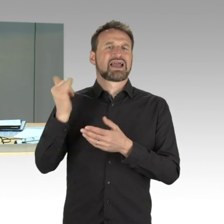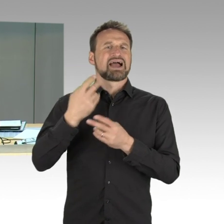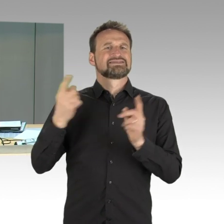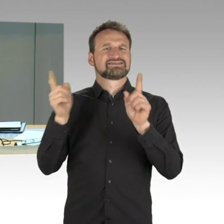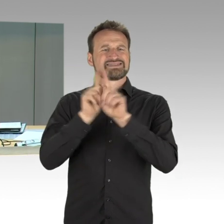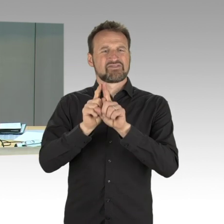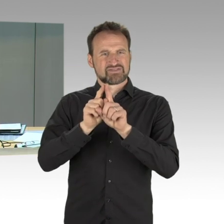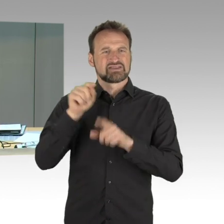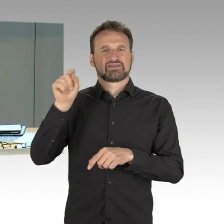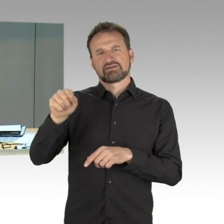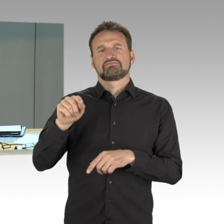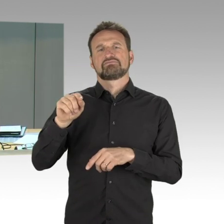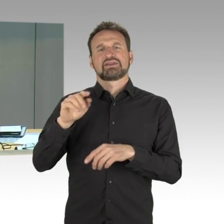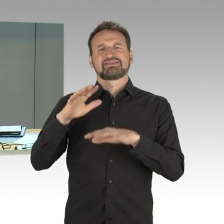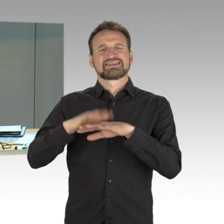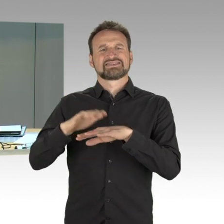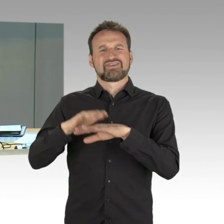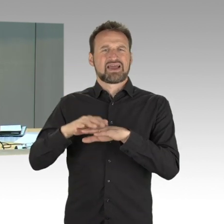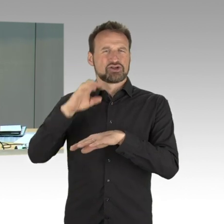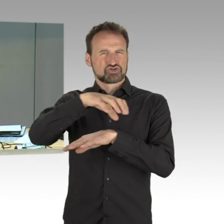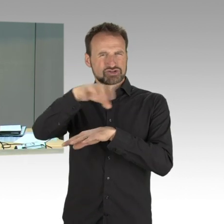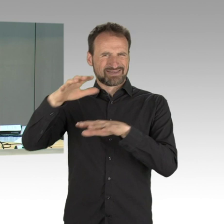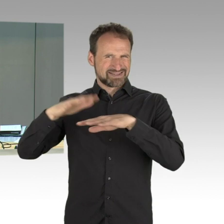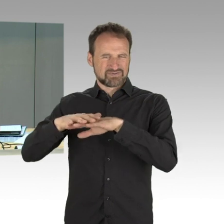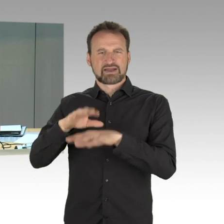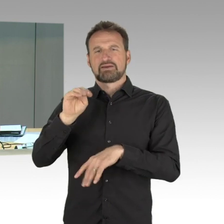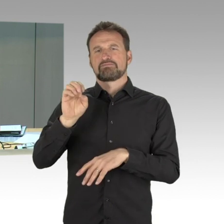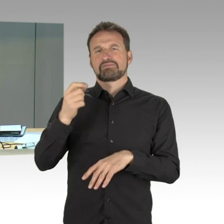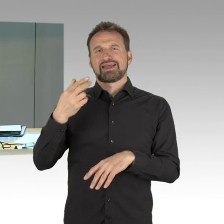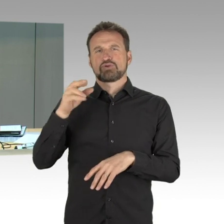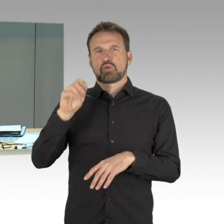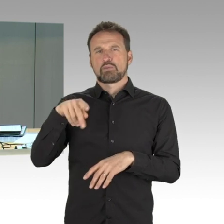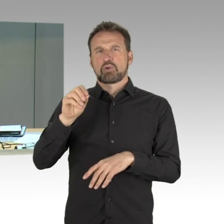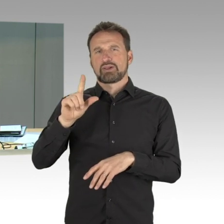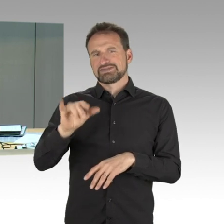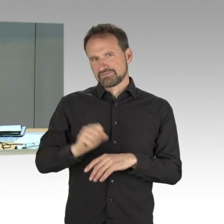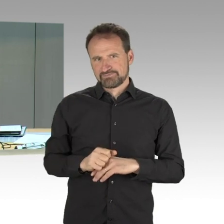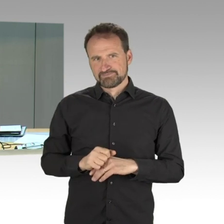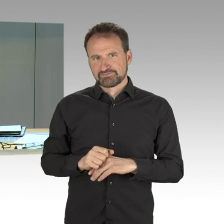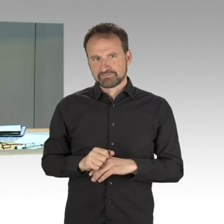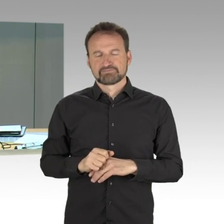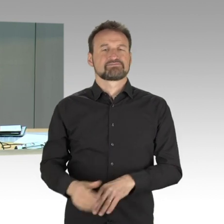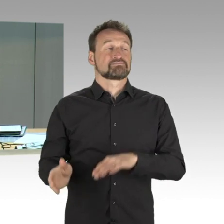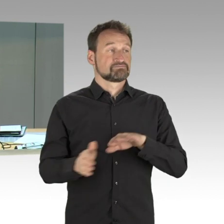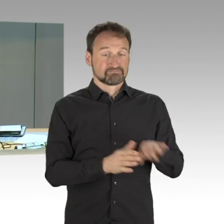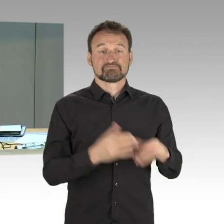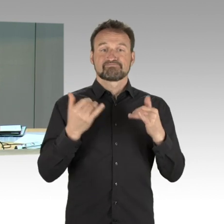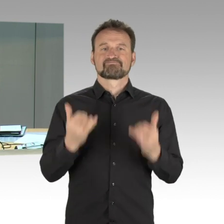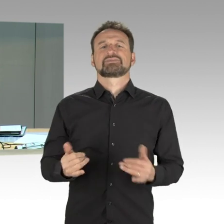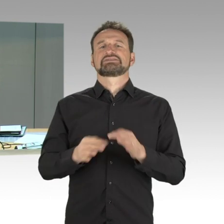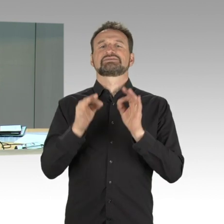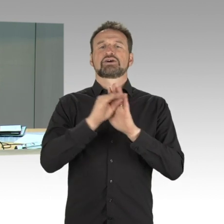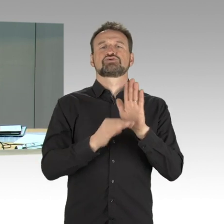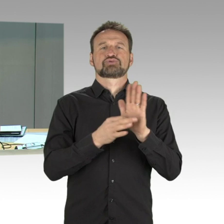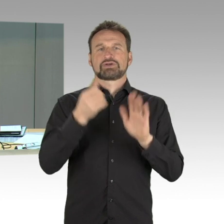Ich rufe nun auf den Tagesordnungspunkt 1, Aktuelle Stunde zum Thema gegen jeden Antisemitismus, jüdisches Leben in Berlin schützen, auf Antrag der